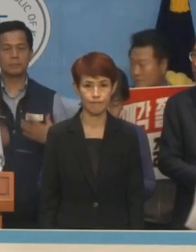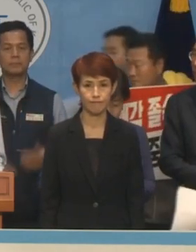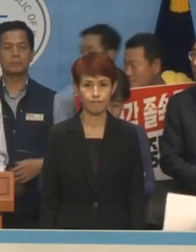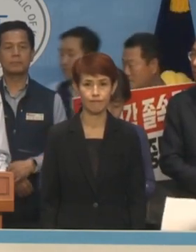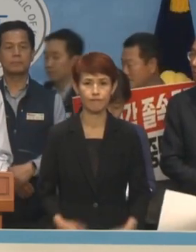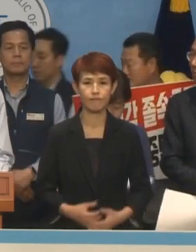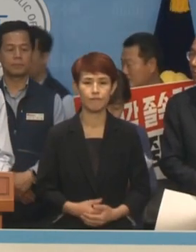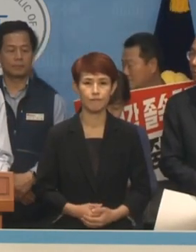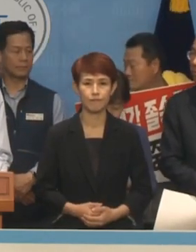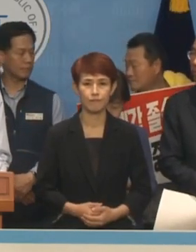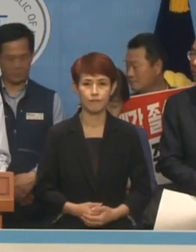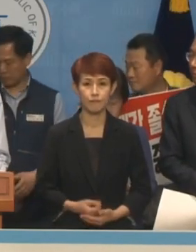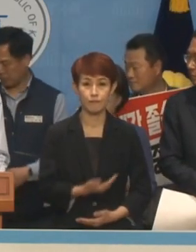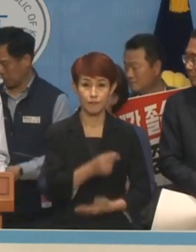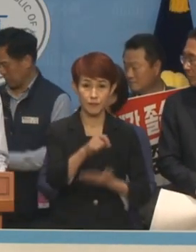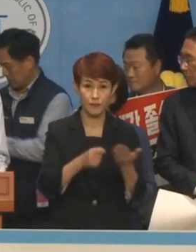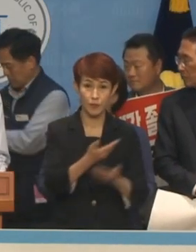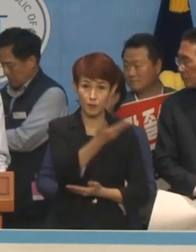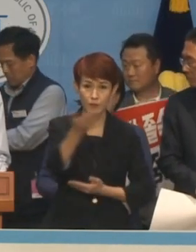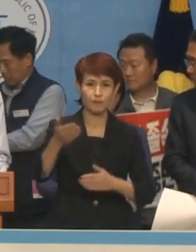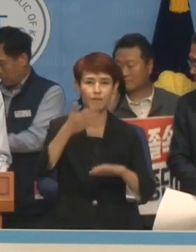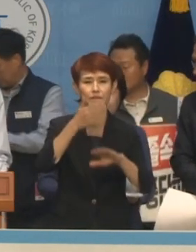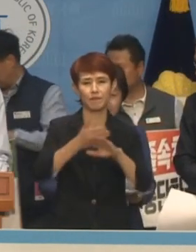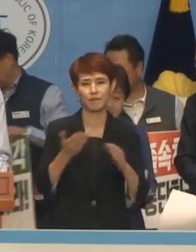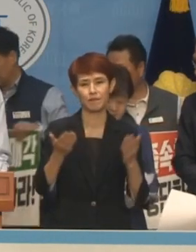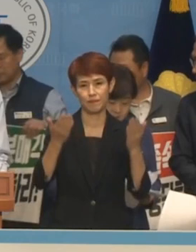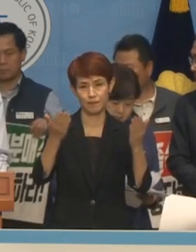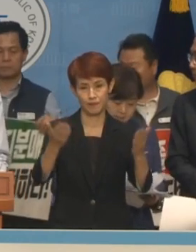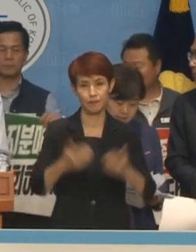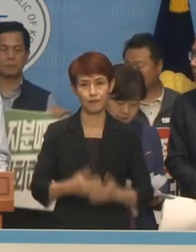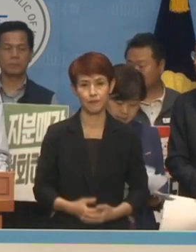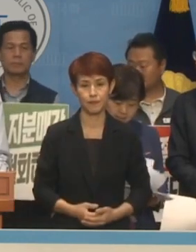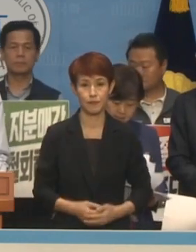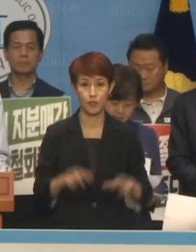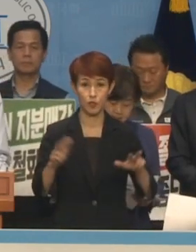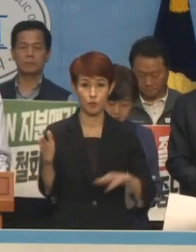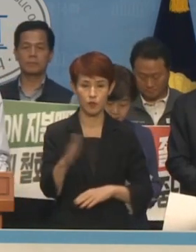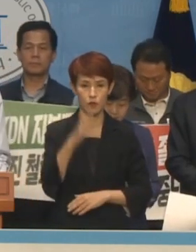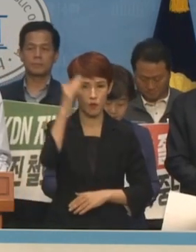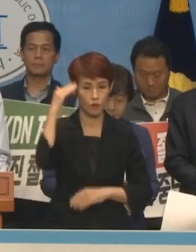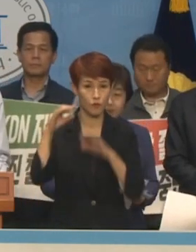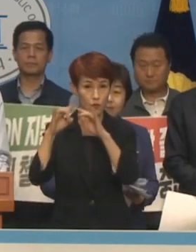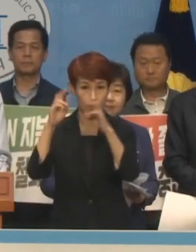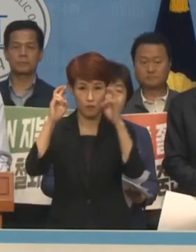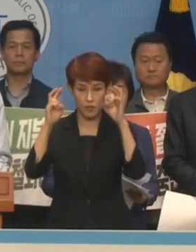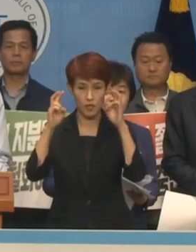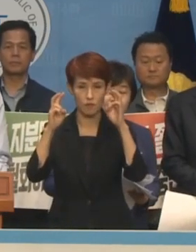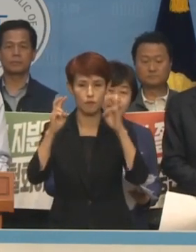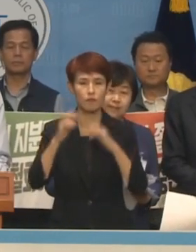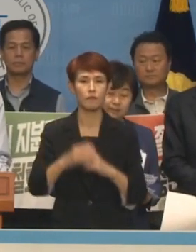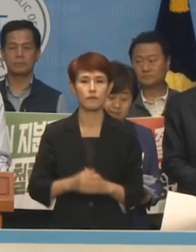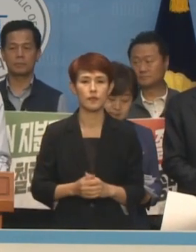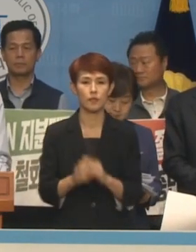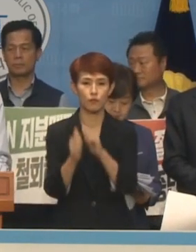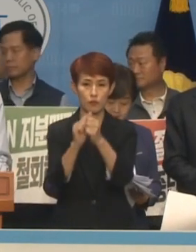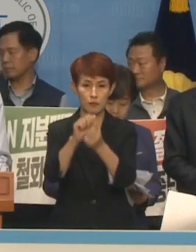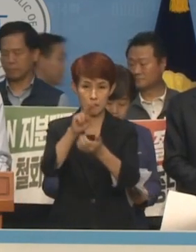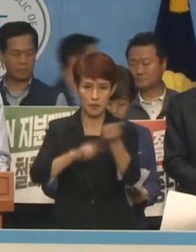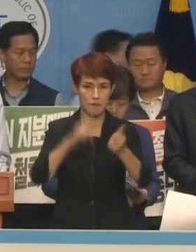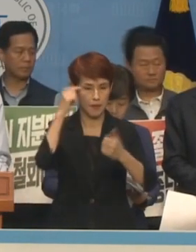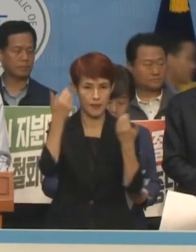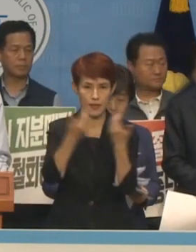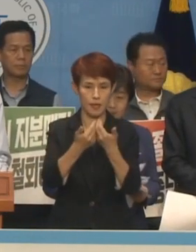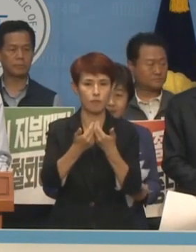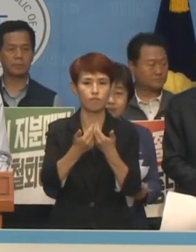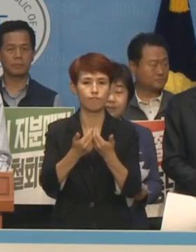정론직필 위해서 노력하시는 기자 여러분들께 감사의 말씀드립니다. 지금부터 한전 KDN 지분 매각 반대 공동 기자회견을